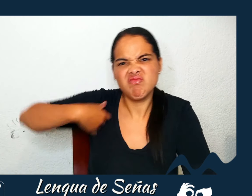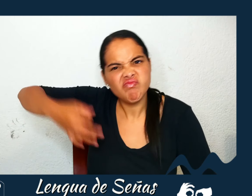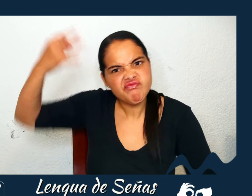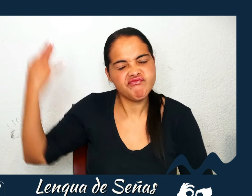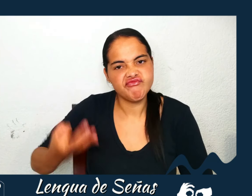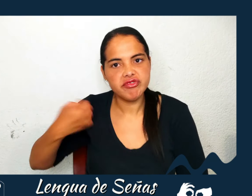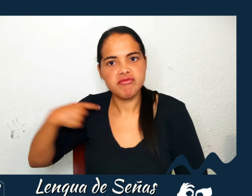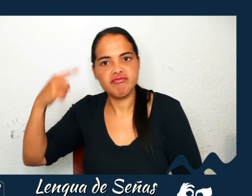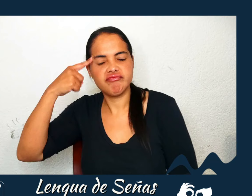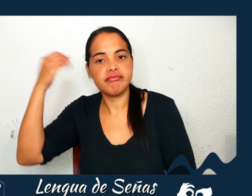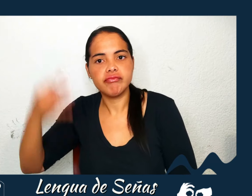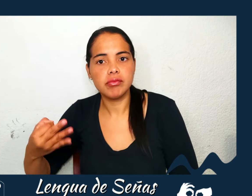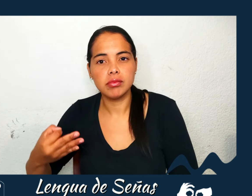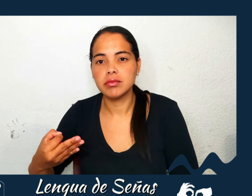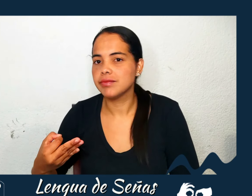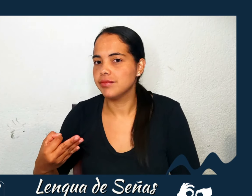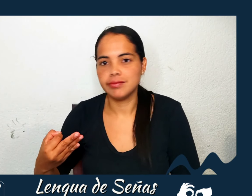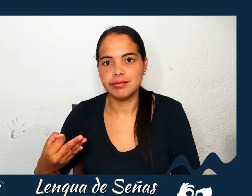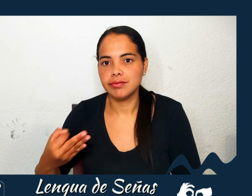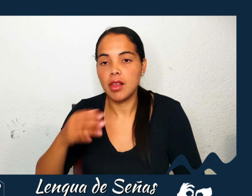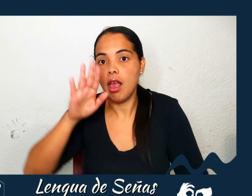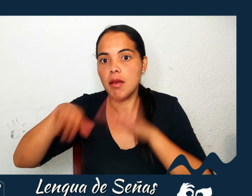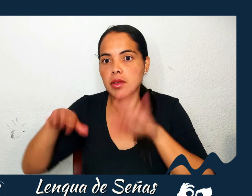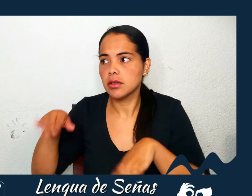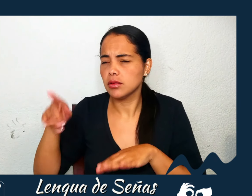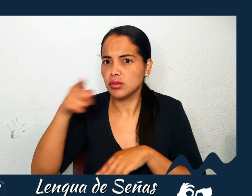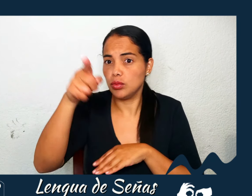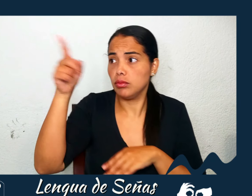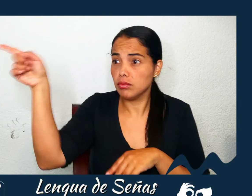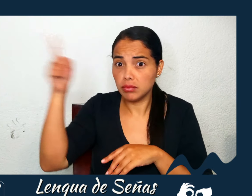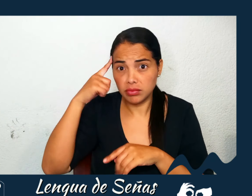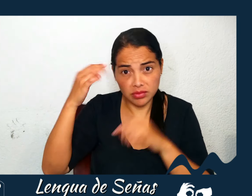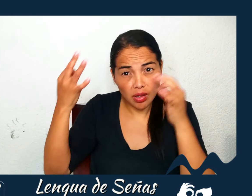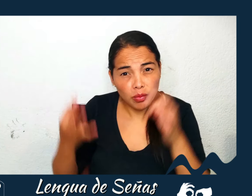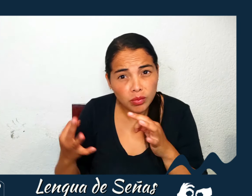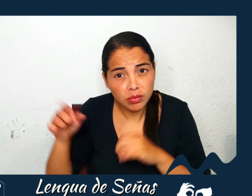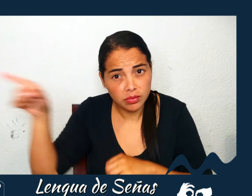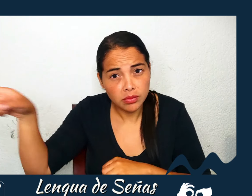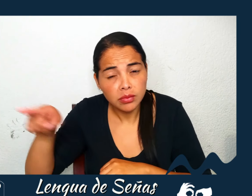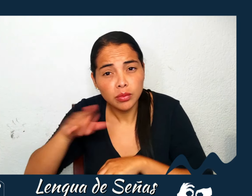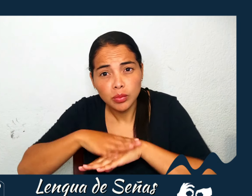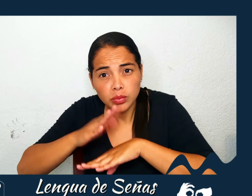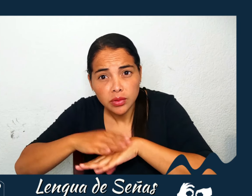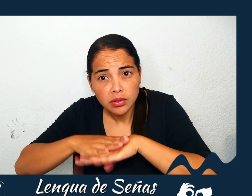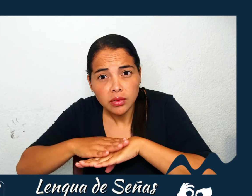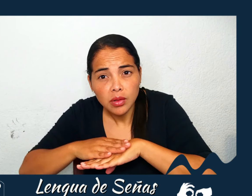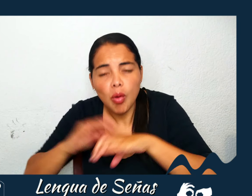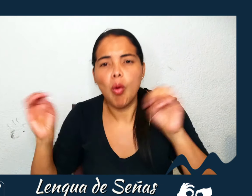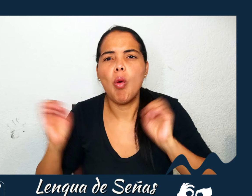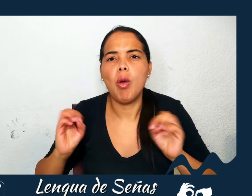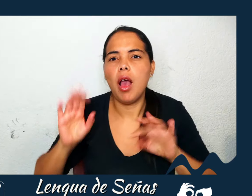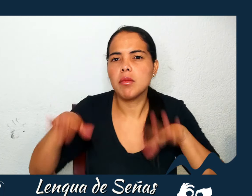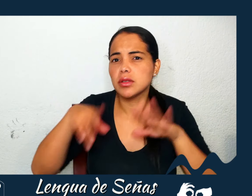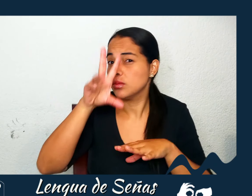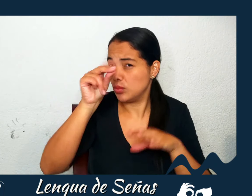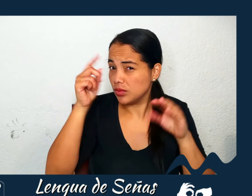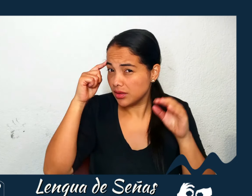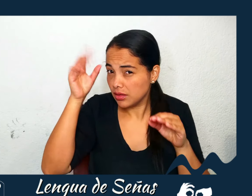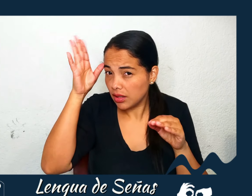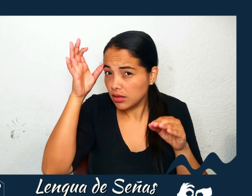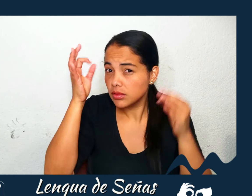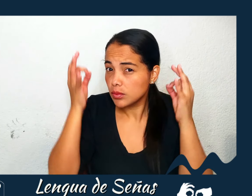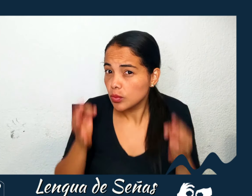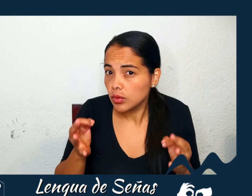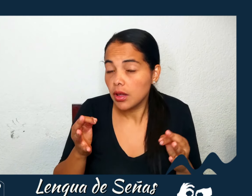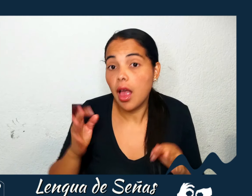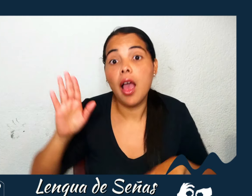era correcto. A veces podía haberse apartado de la realidad. ¿Y cuán injusto es eso también?